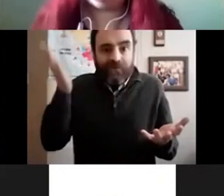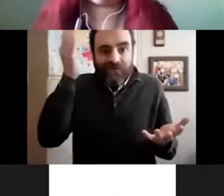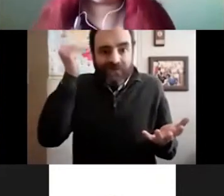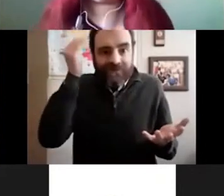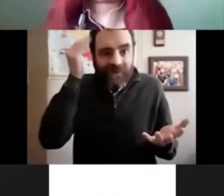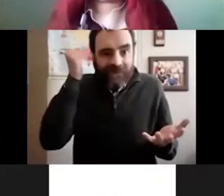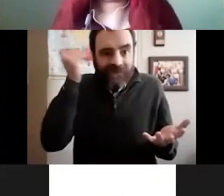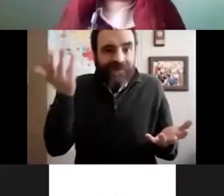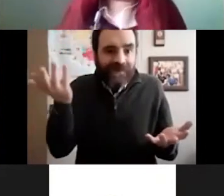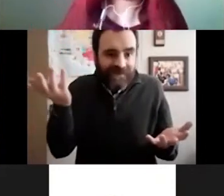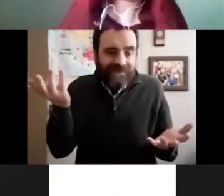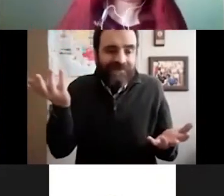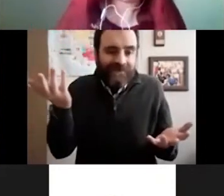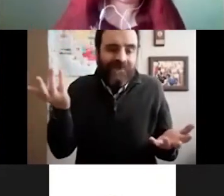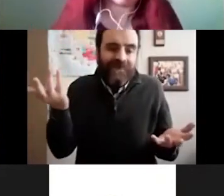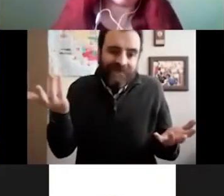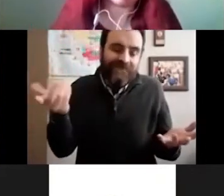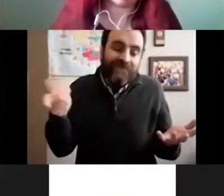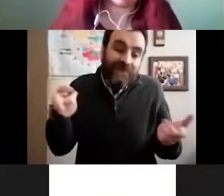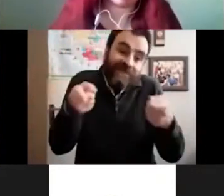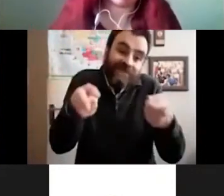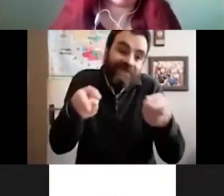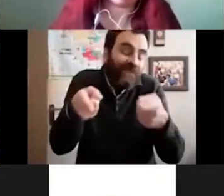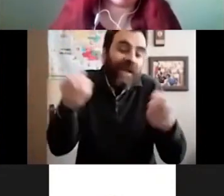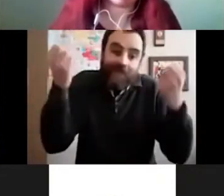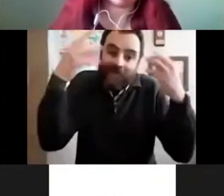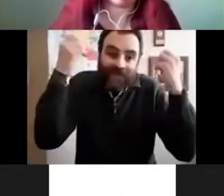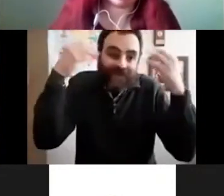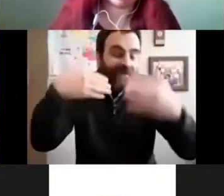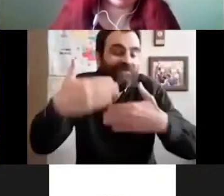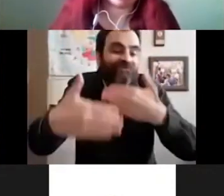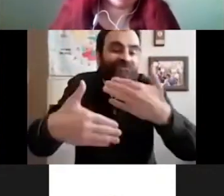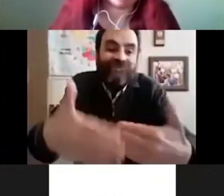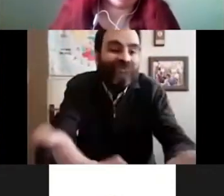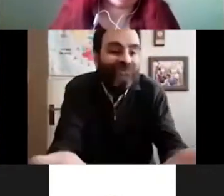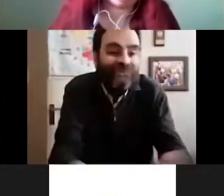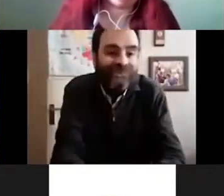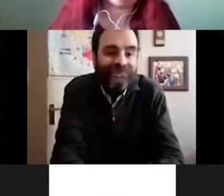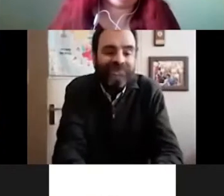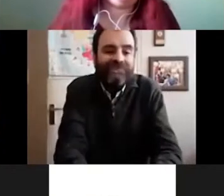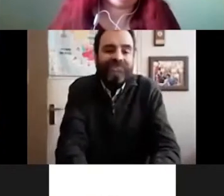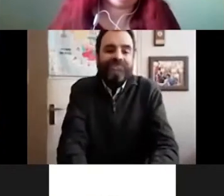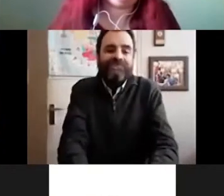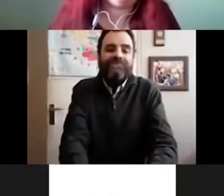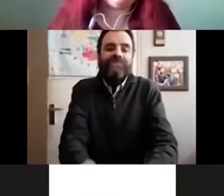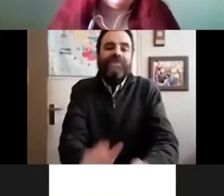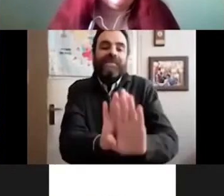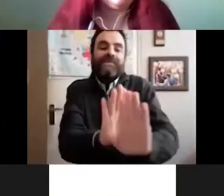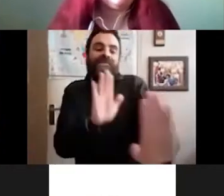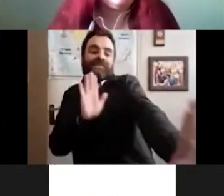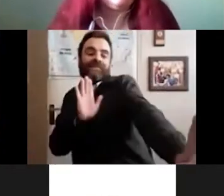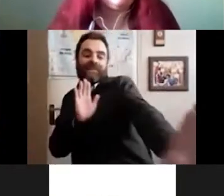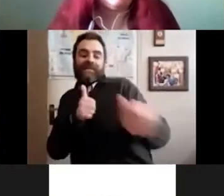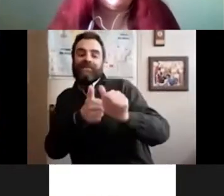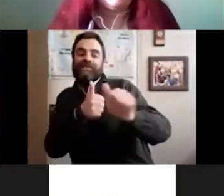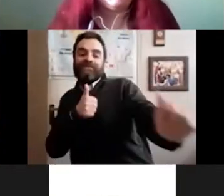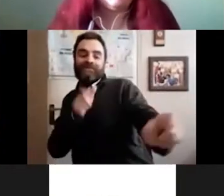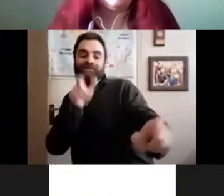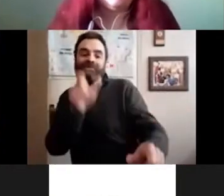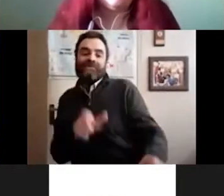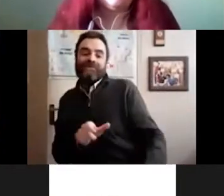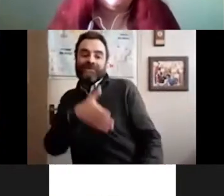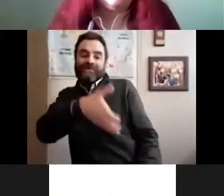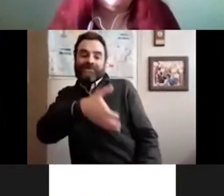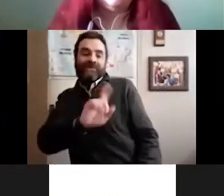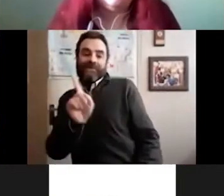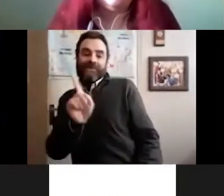lo tenga y sea asintomático, dice. Uno no sabe esas cosas. Entonces, esos han sido los aprendizajes que hemos tenido en este momento.